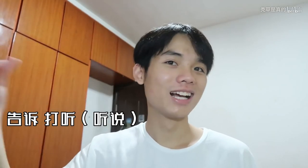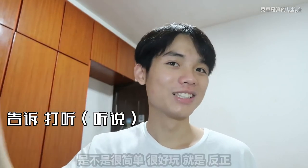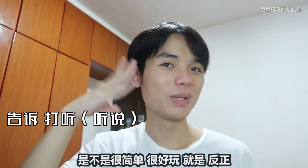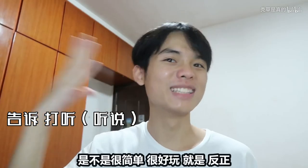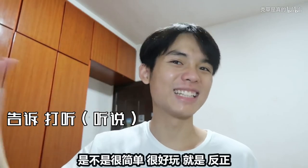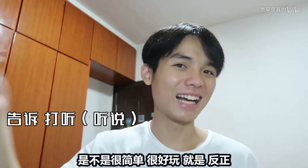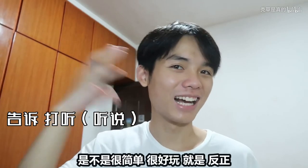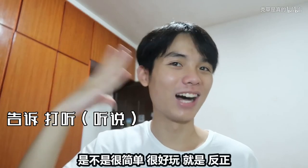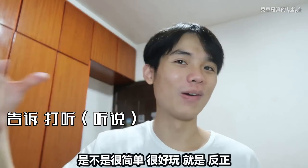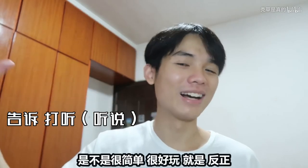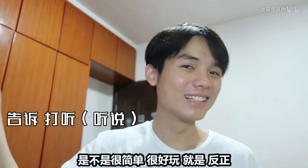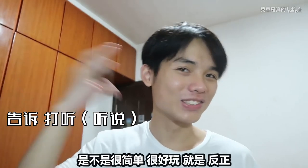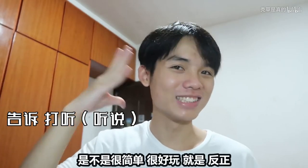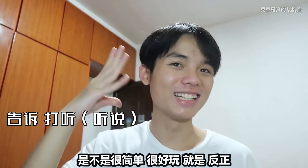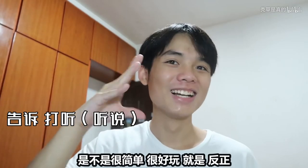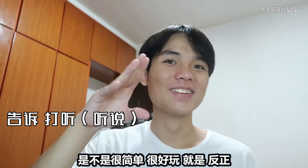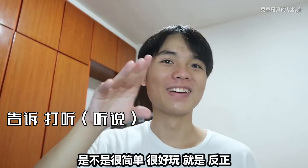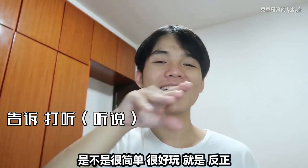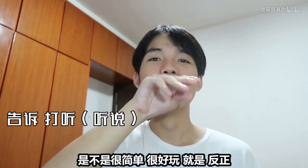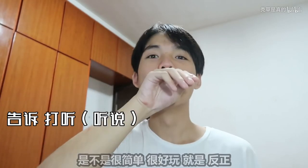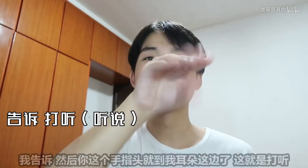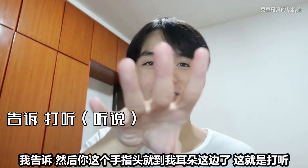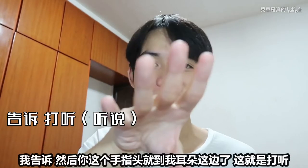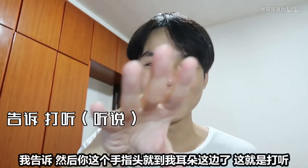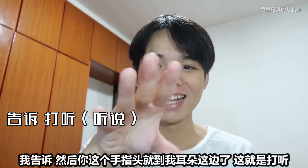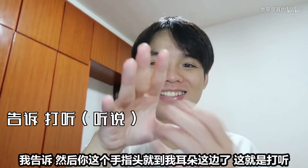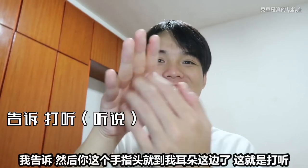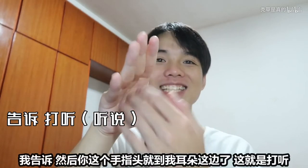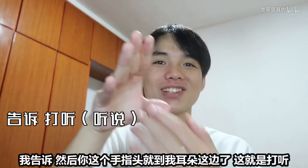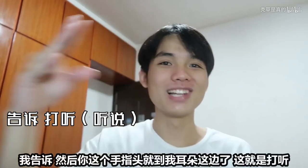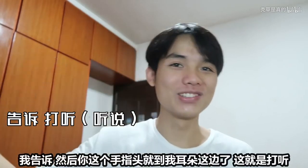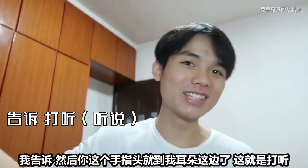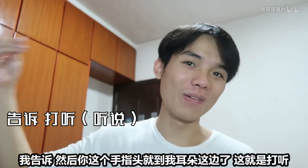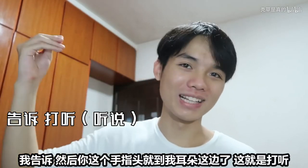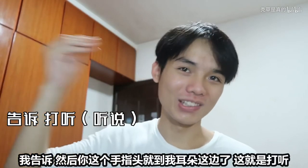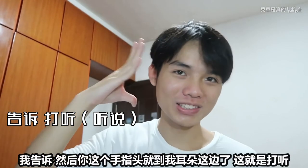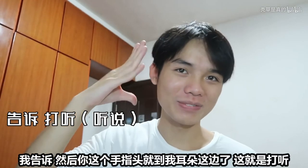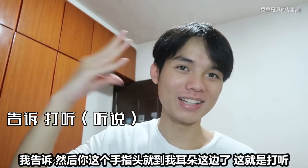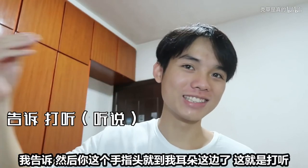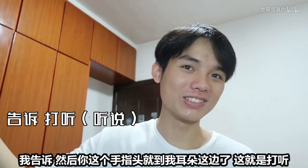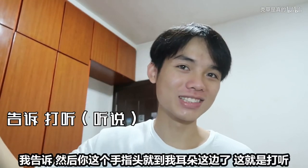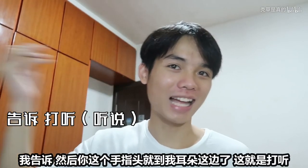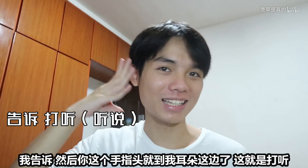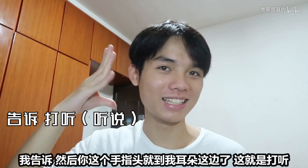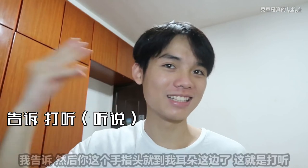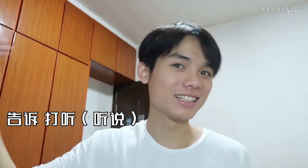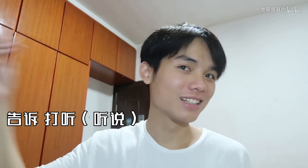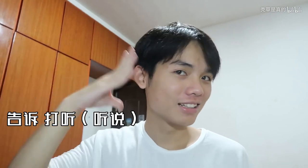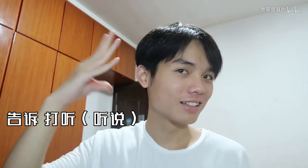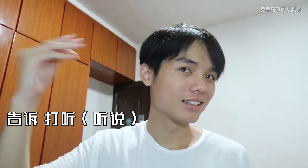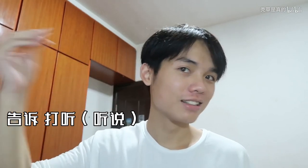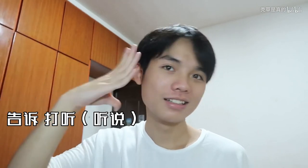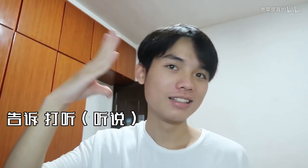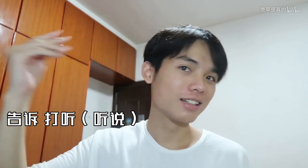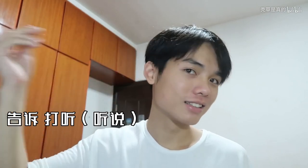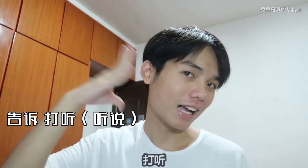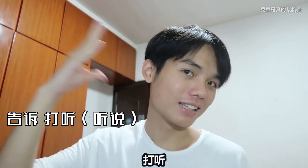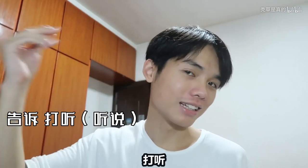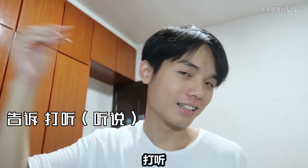是不是很简单，很好玩？就是反正我告诉你，然后你这个手指头就到我耳朵这边了，这就是打听。打听。